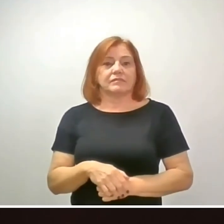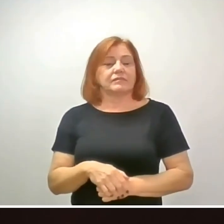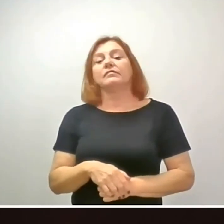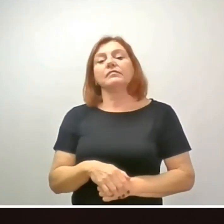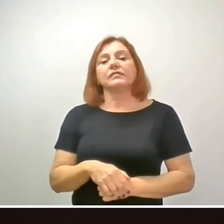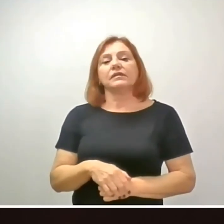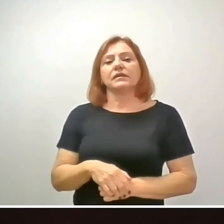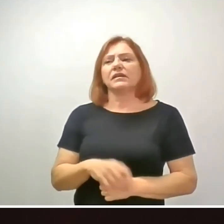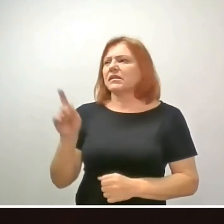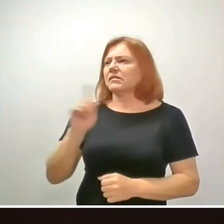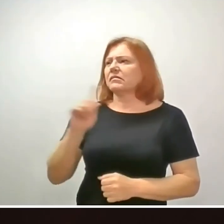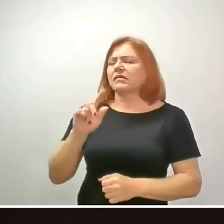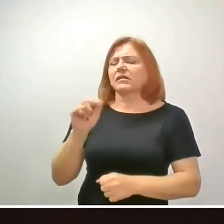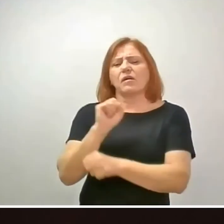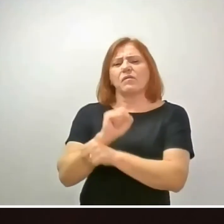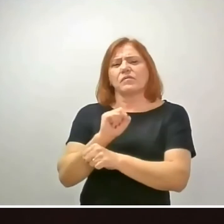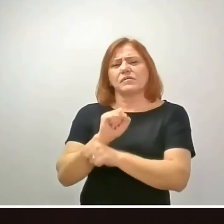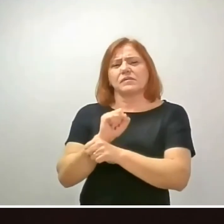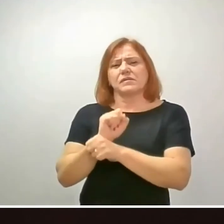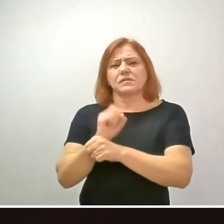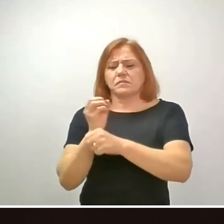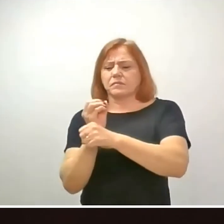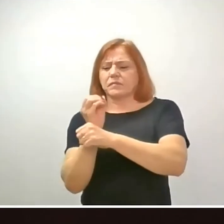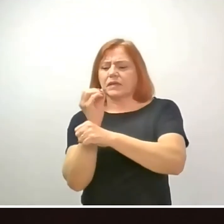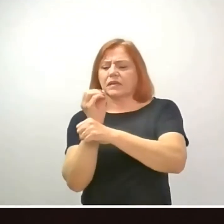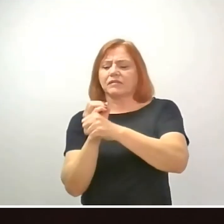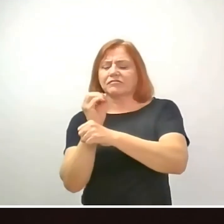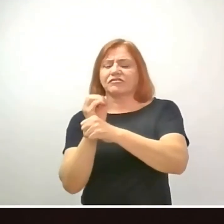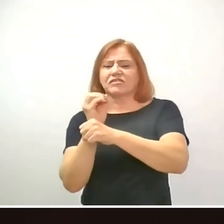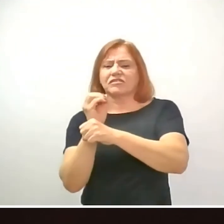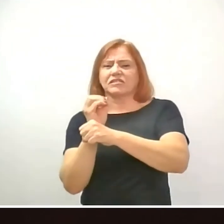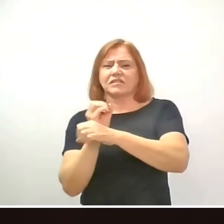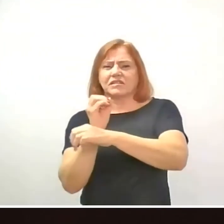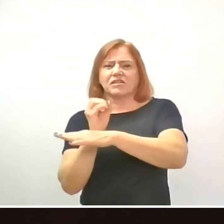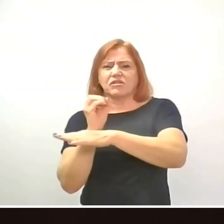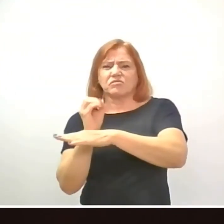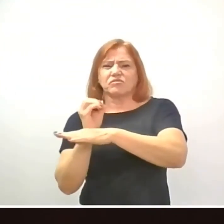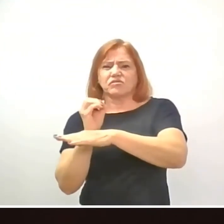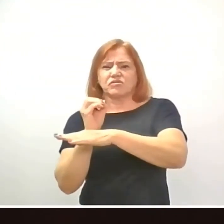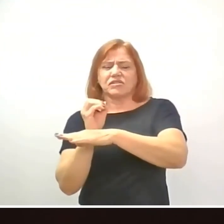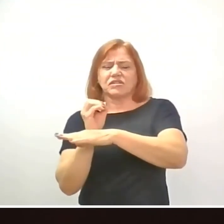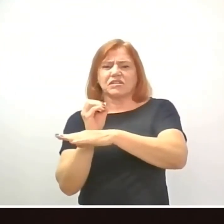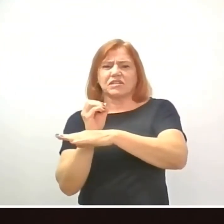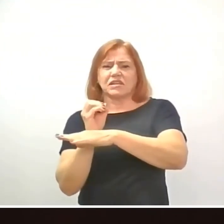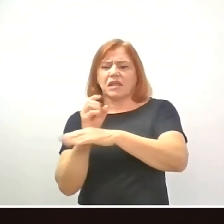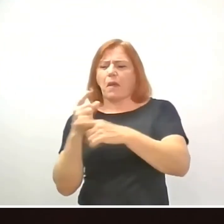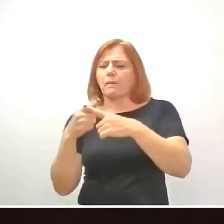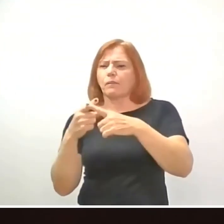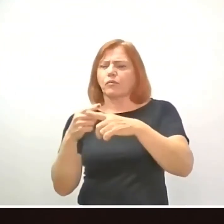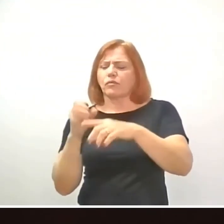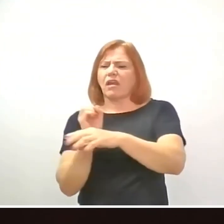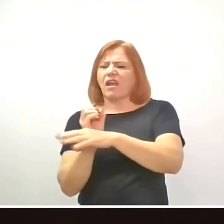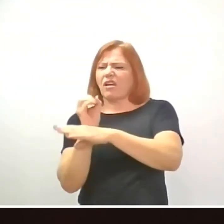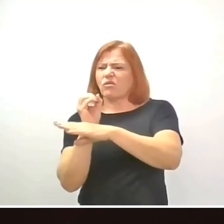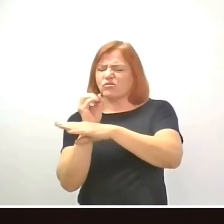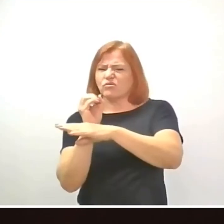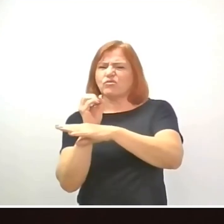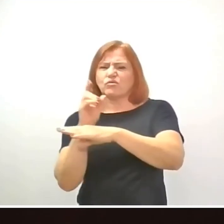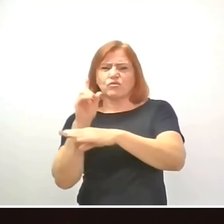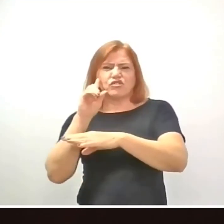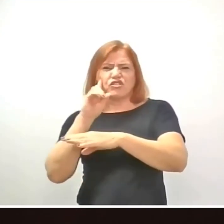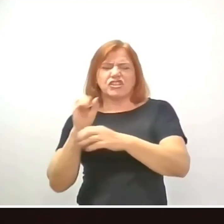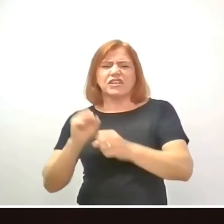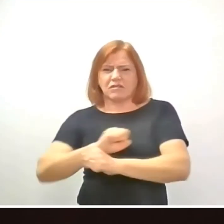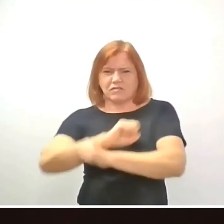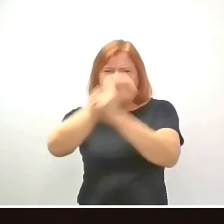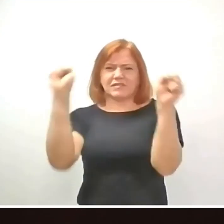Porque quando vem o raiar do dia, irmão, já é tarde. Já é a vinda pública do Senhor Jesus. Irmãos, nós amamos a